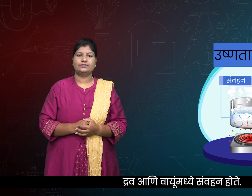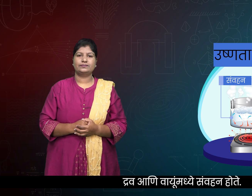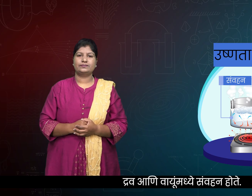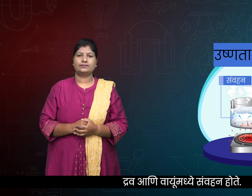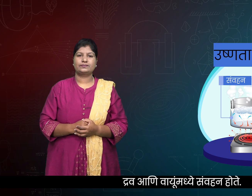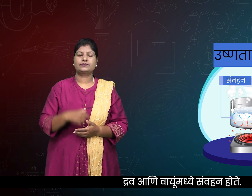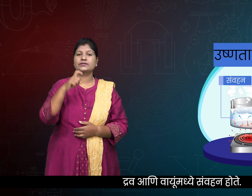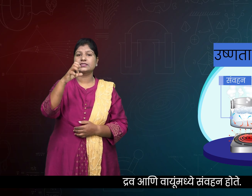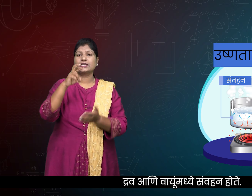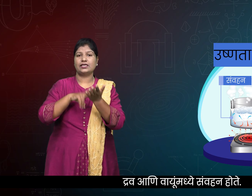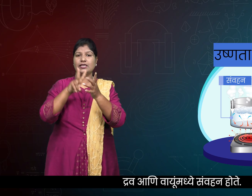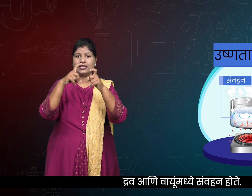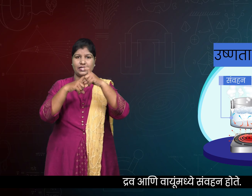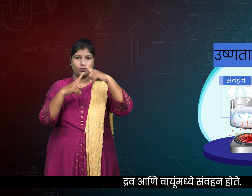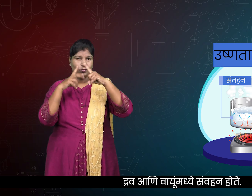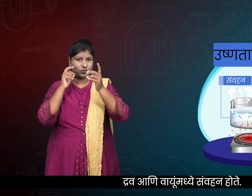द्रव आणि वायूंमध्ये संवहन होते.